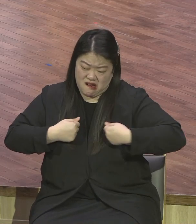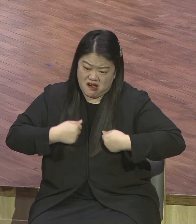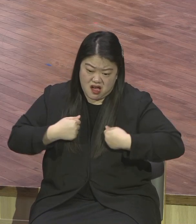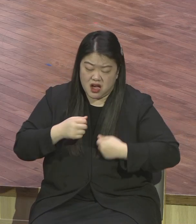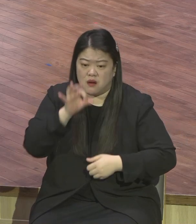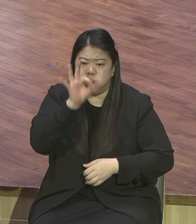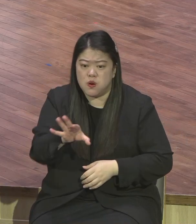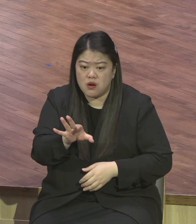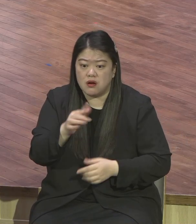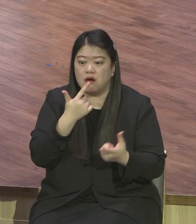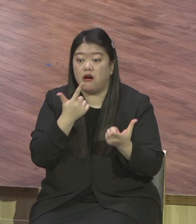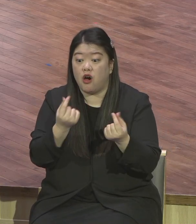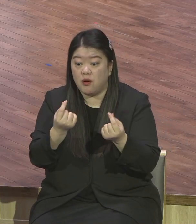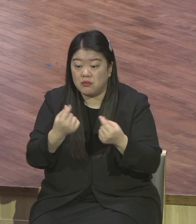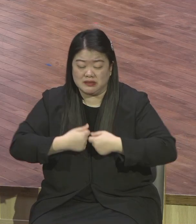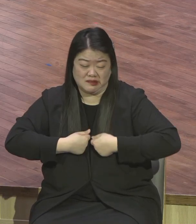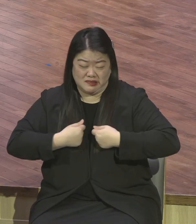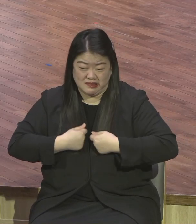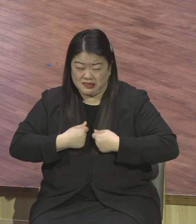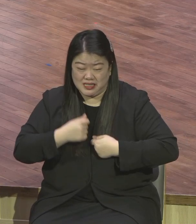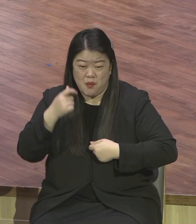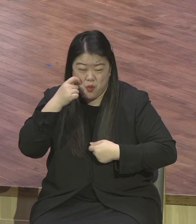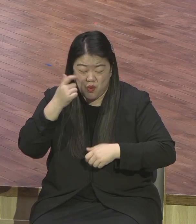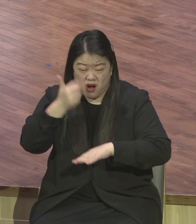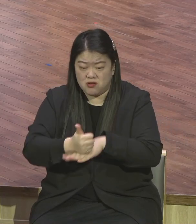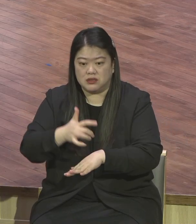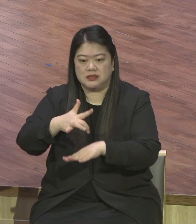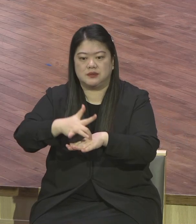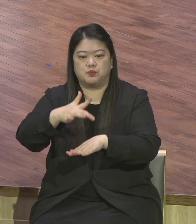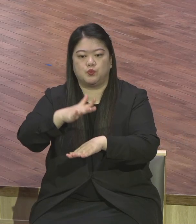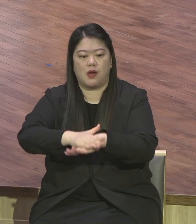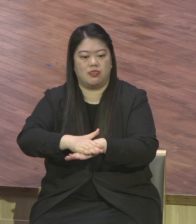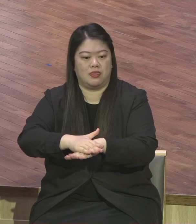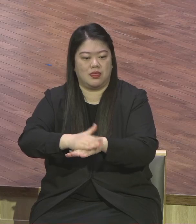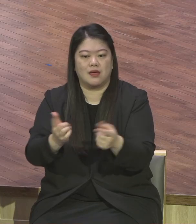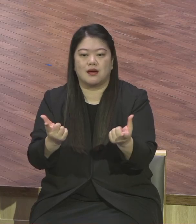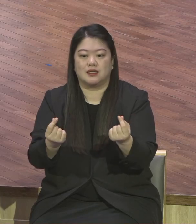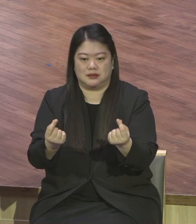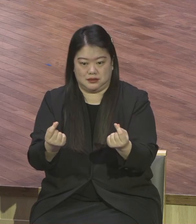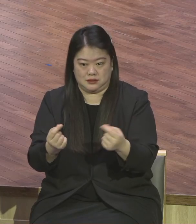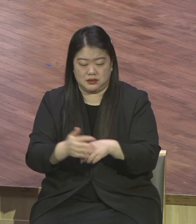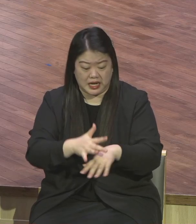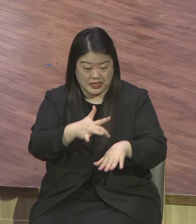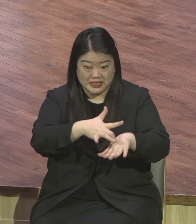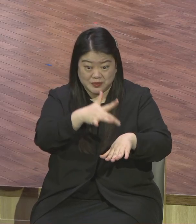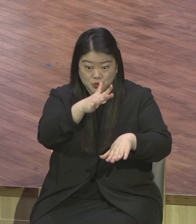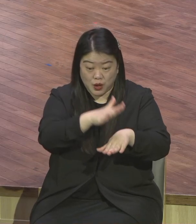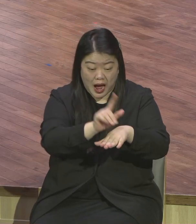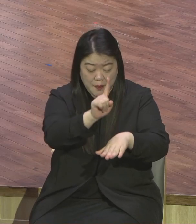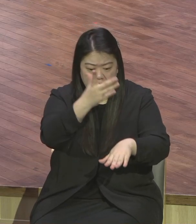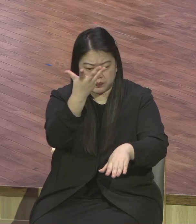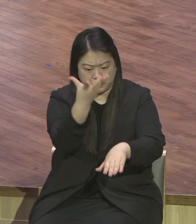강철로 만든 이 옷을 입은 것처럼 안 벗어지네.